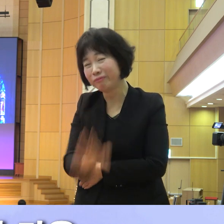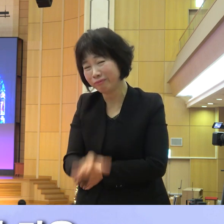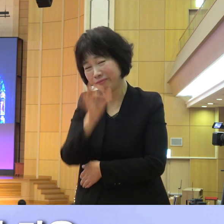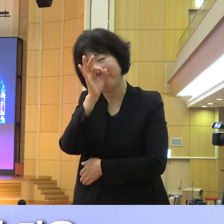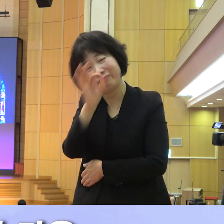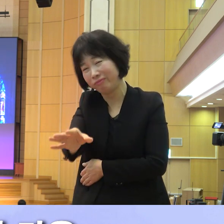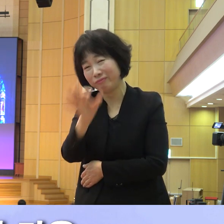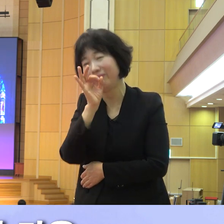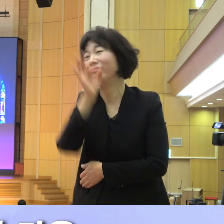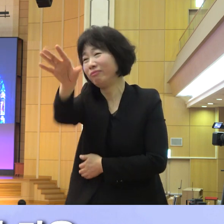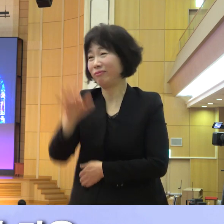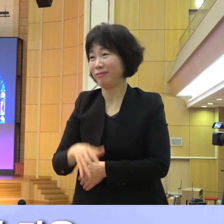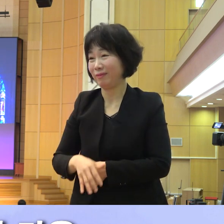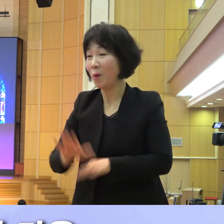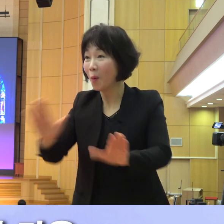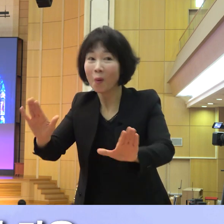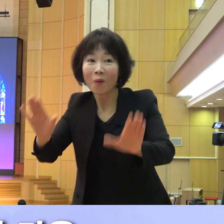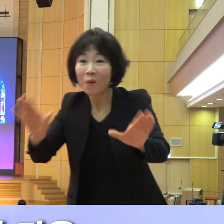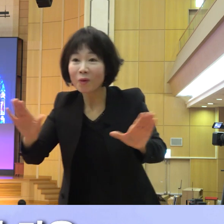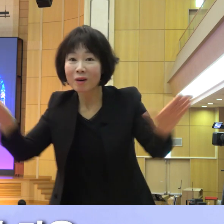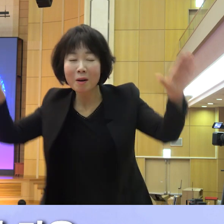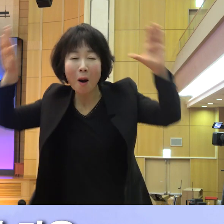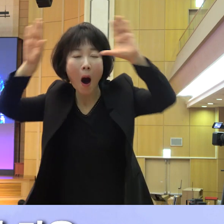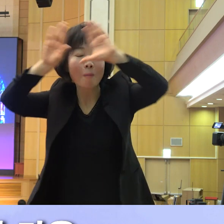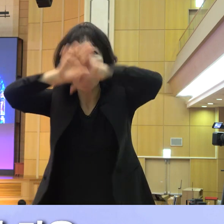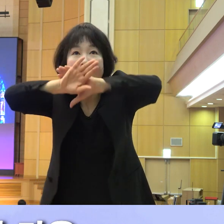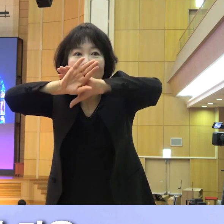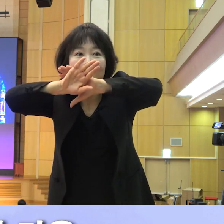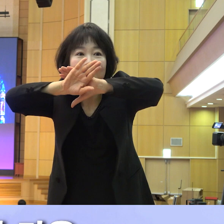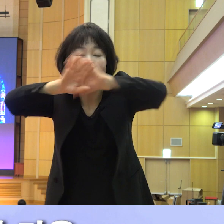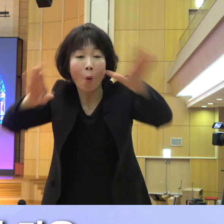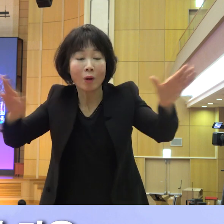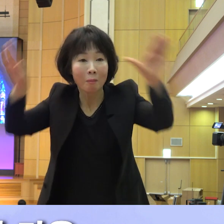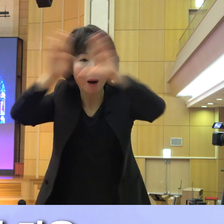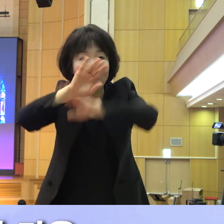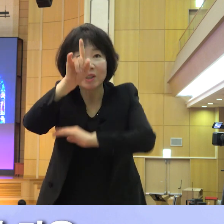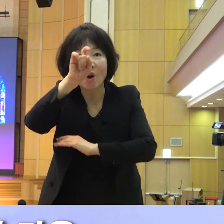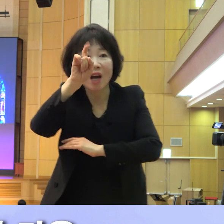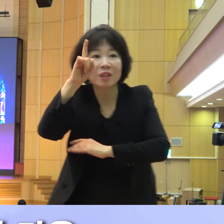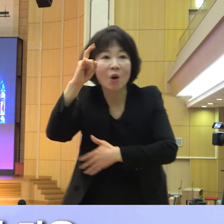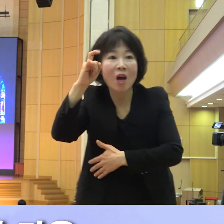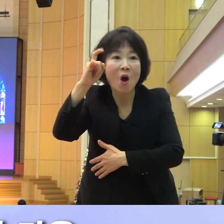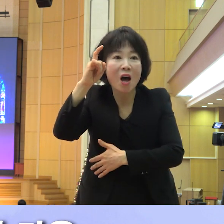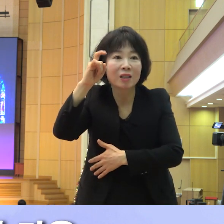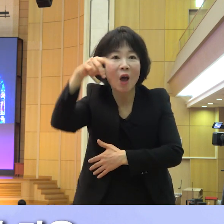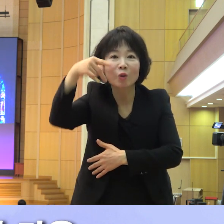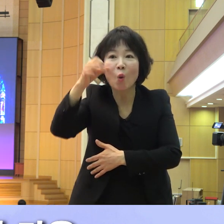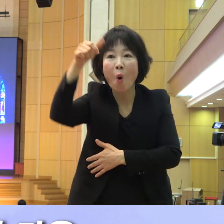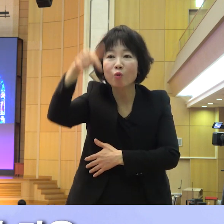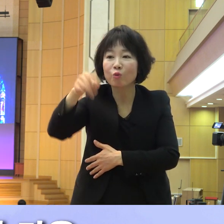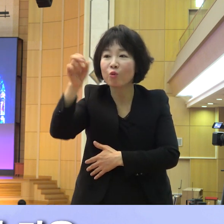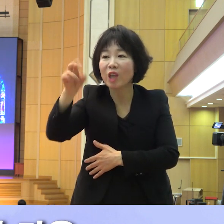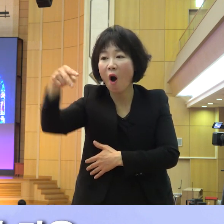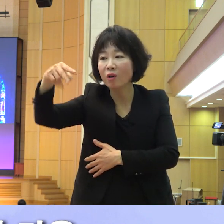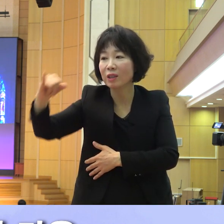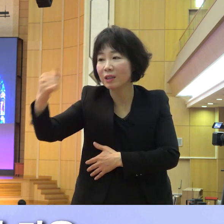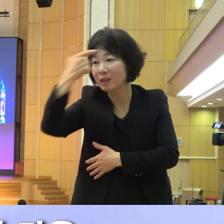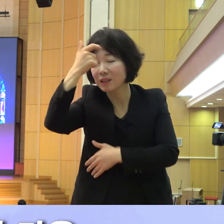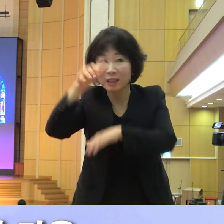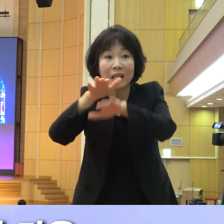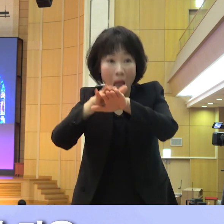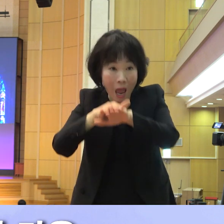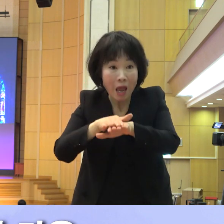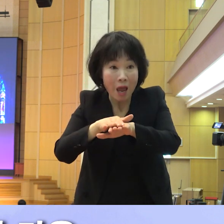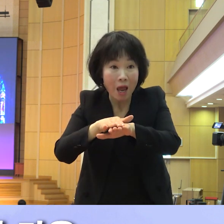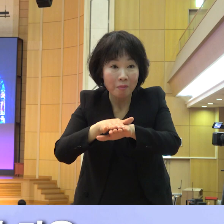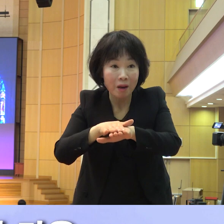오늘 밤 11시 30분부터 송구 영신 예배 드릴 때